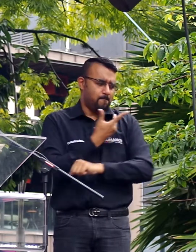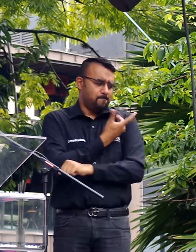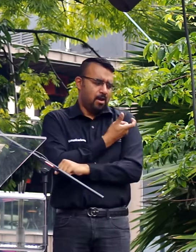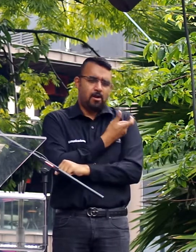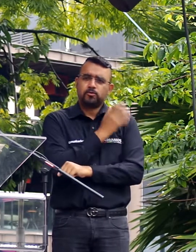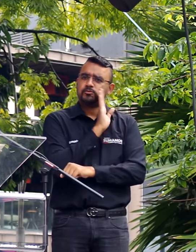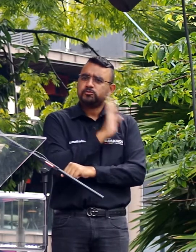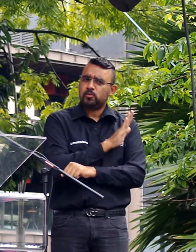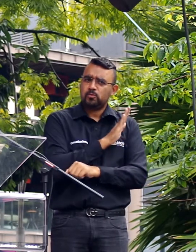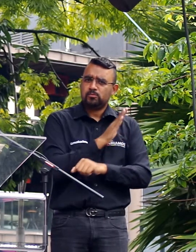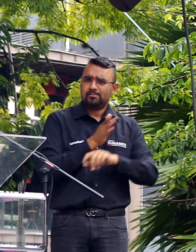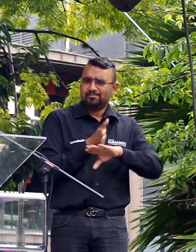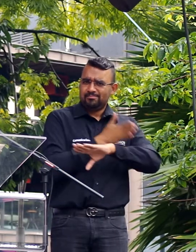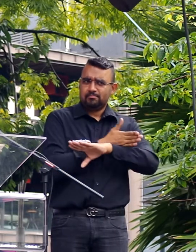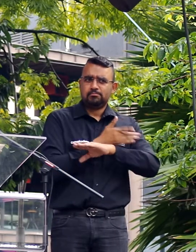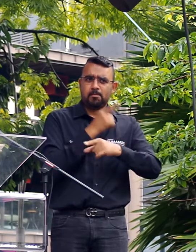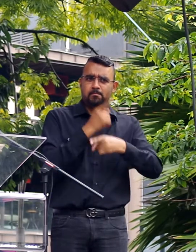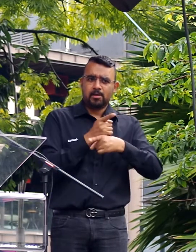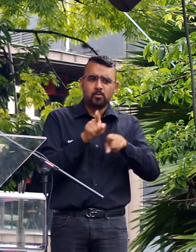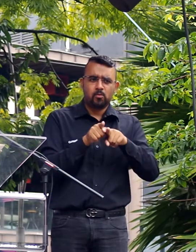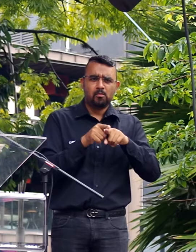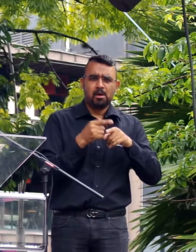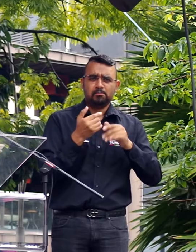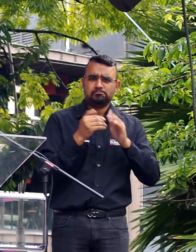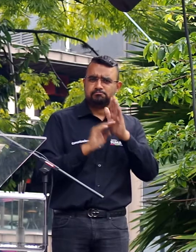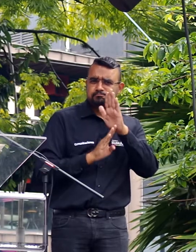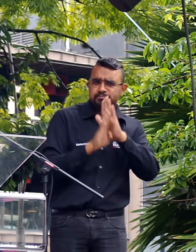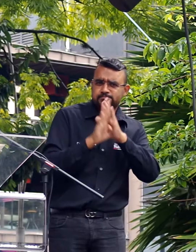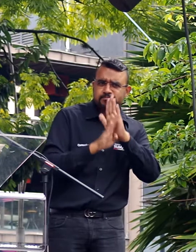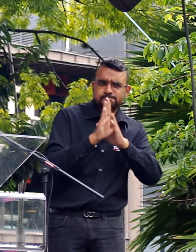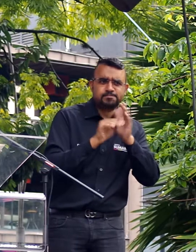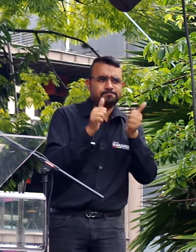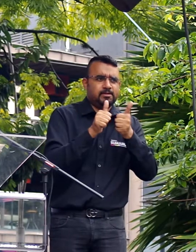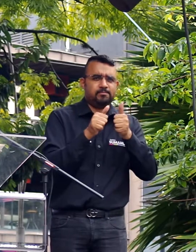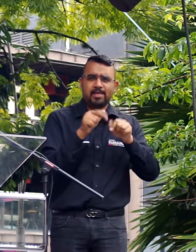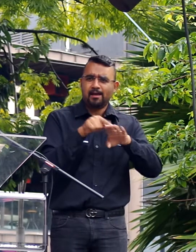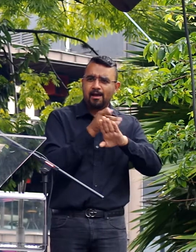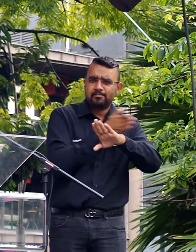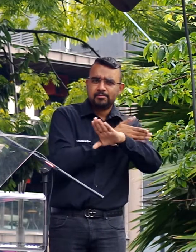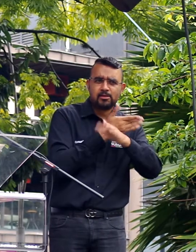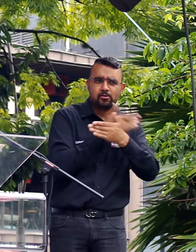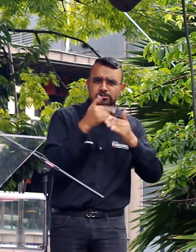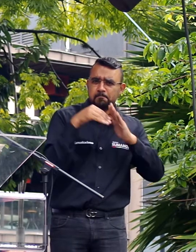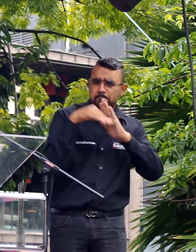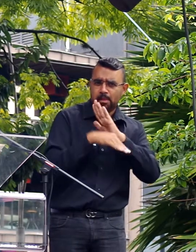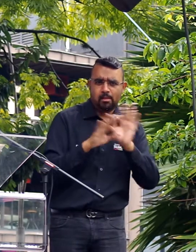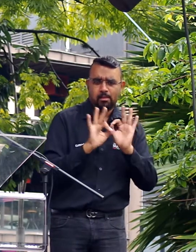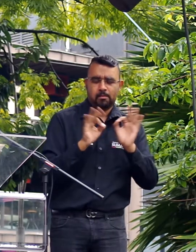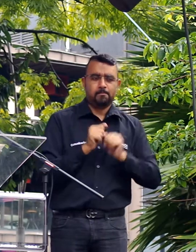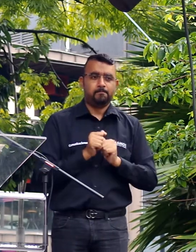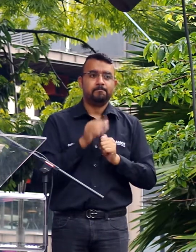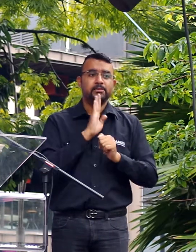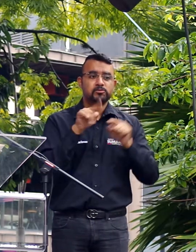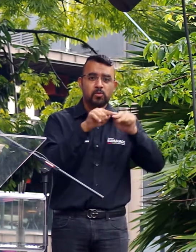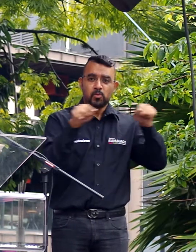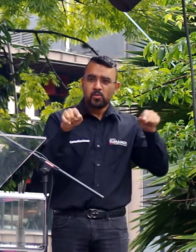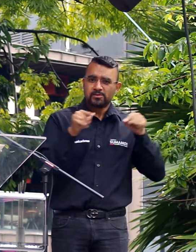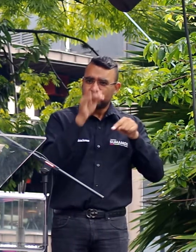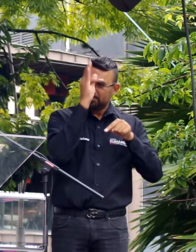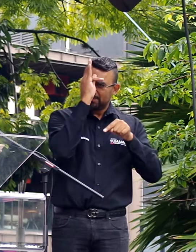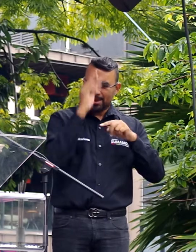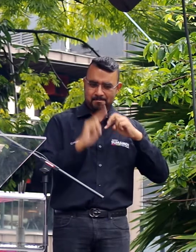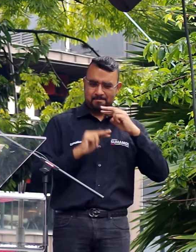un paso atrás. Aumentamos las camas de cuidados intensivos, construimos una nueva torre